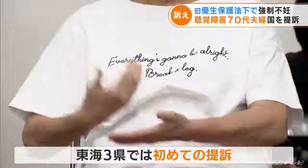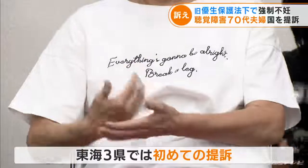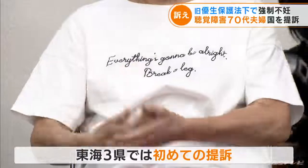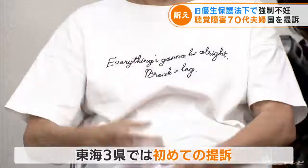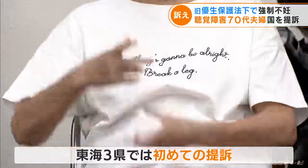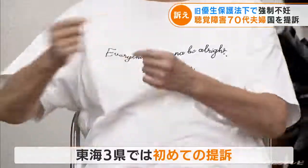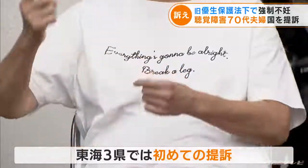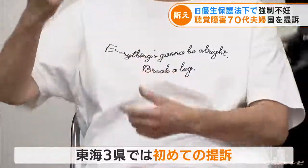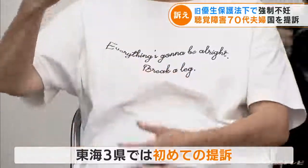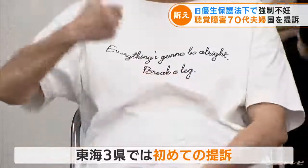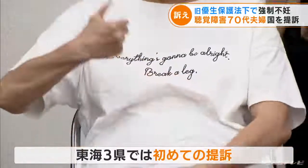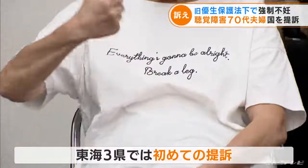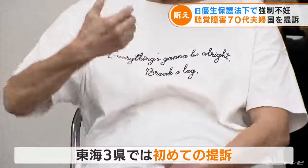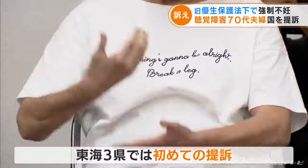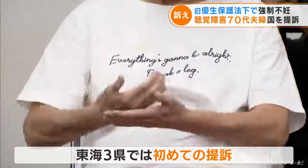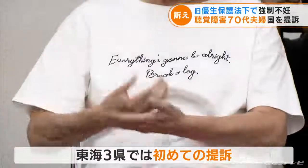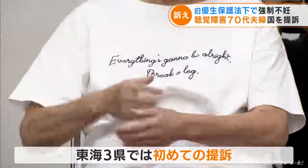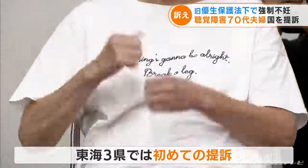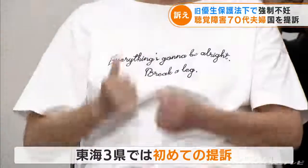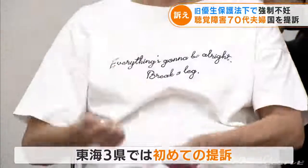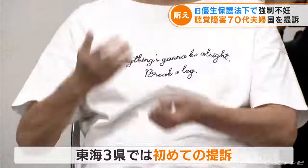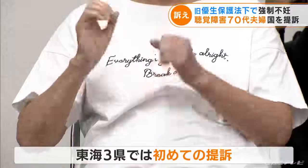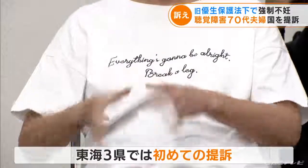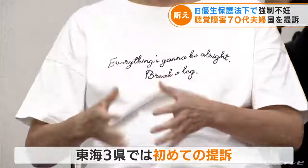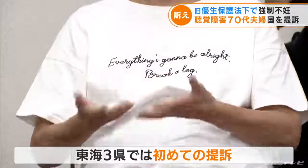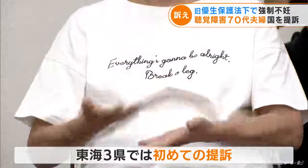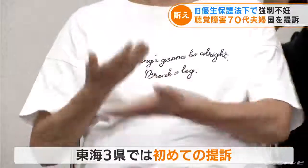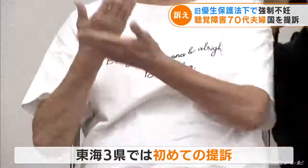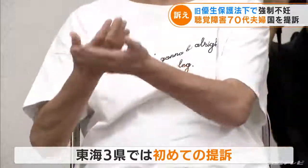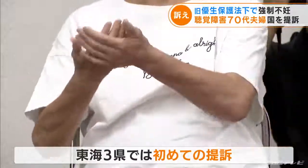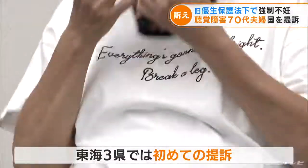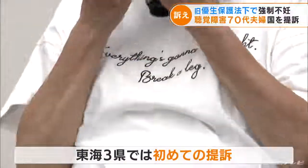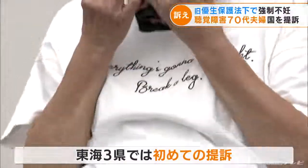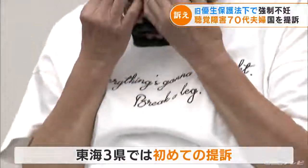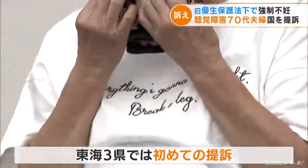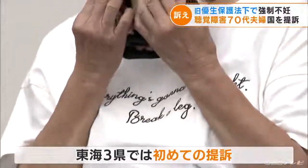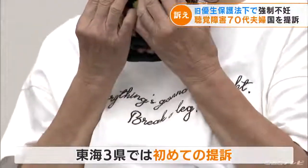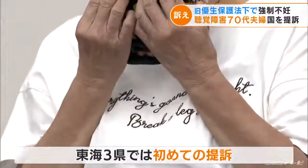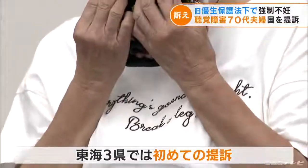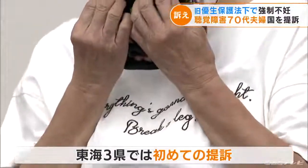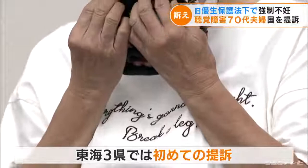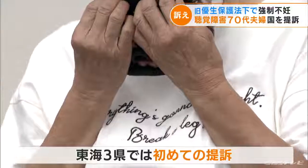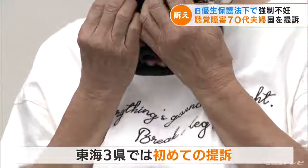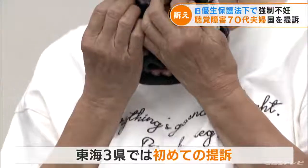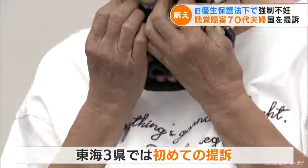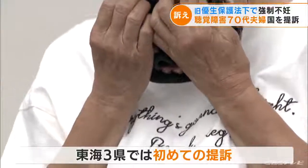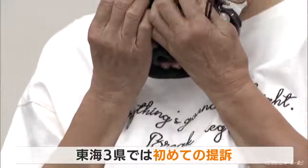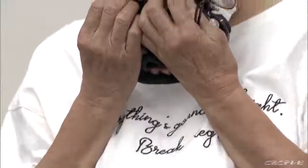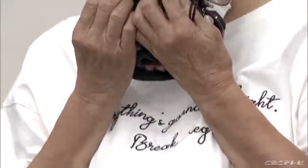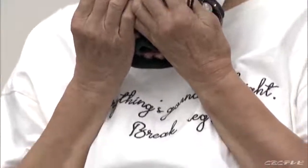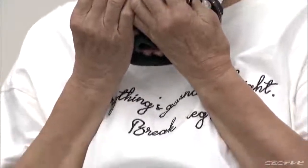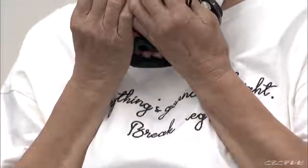都道府県で同様の裁判が行われていて今回が東海3県では初めての提訴となります